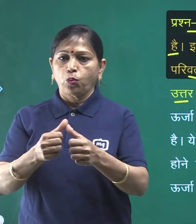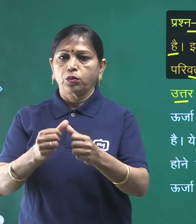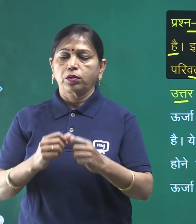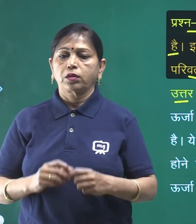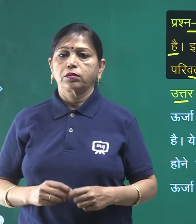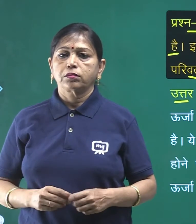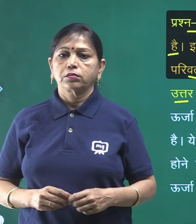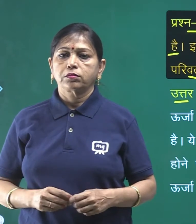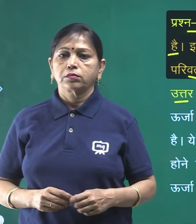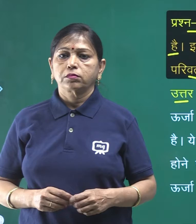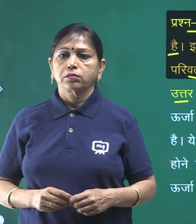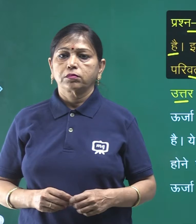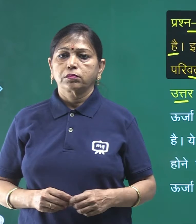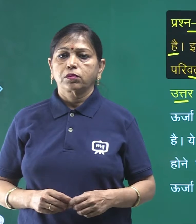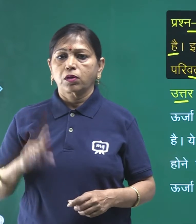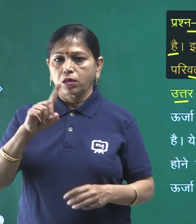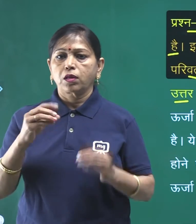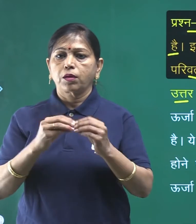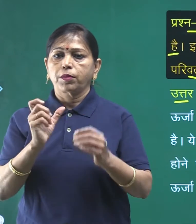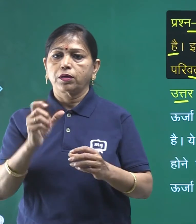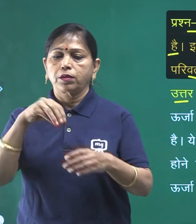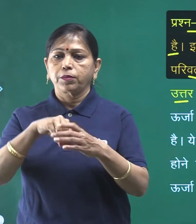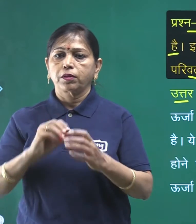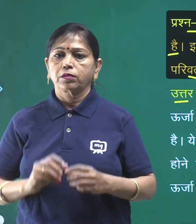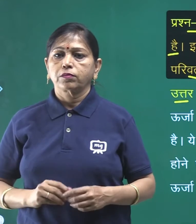उत्तर, एक बैटरी में